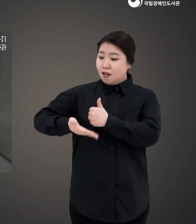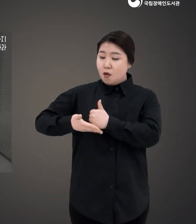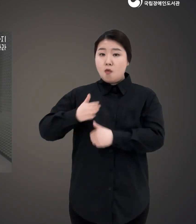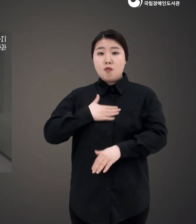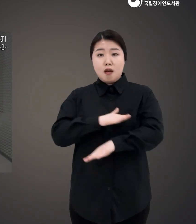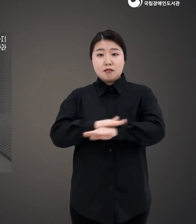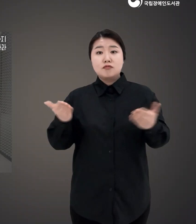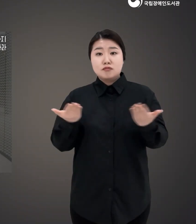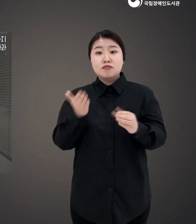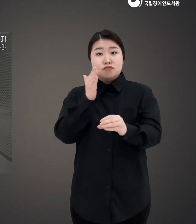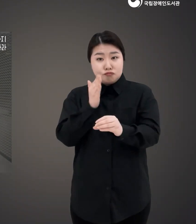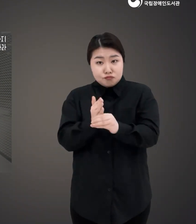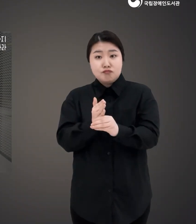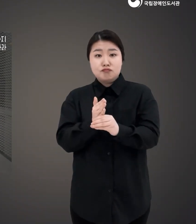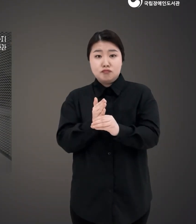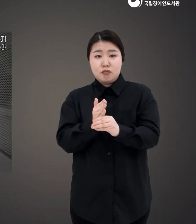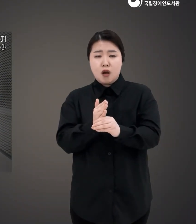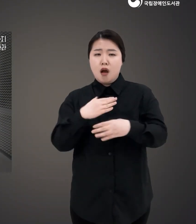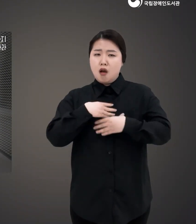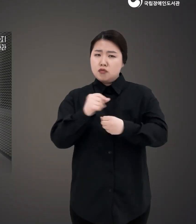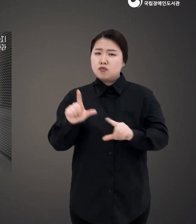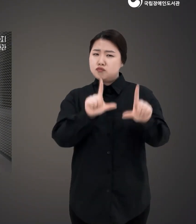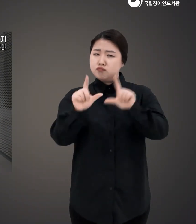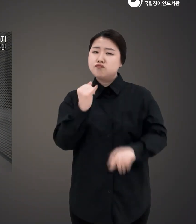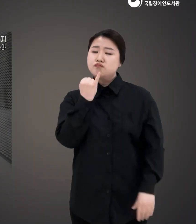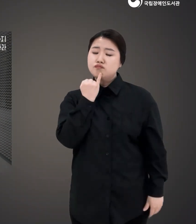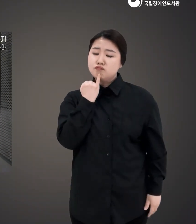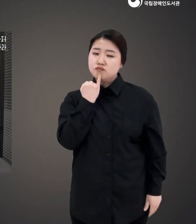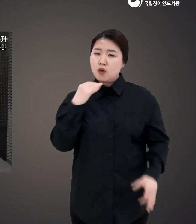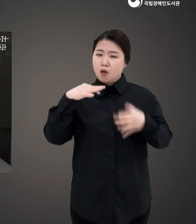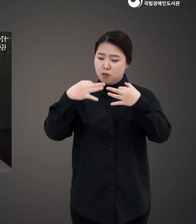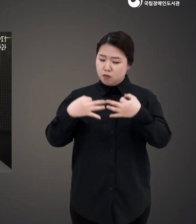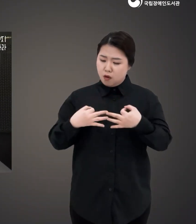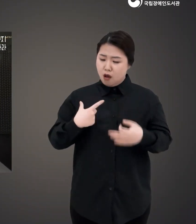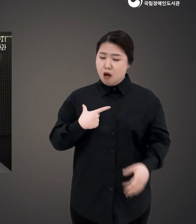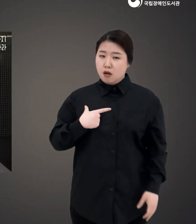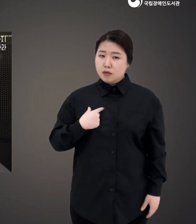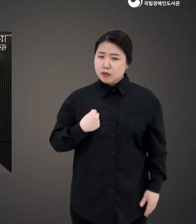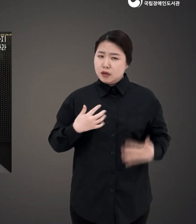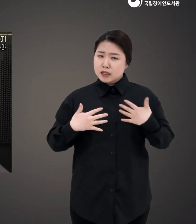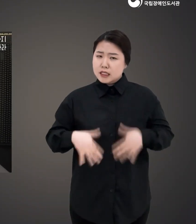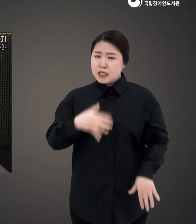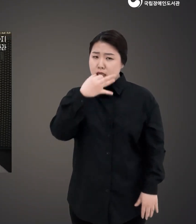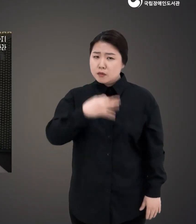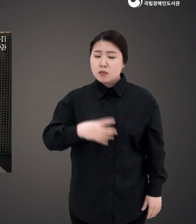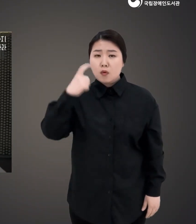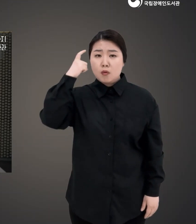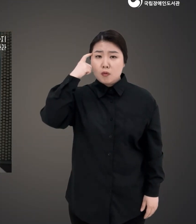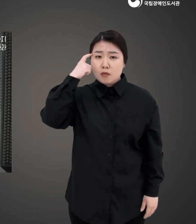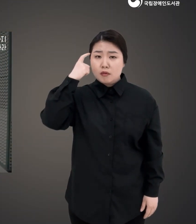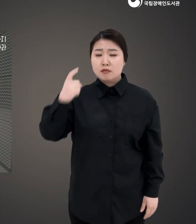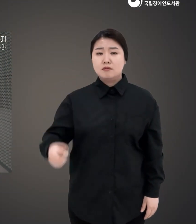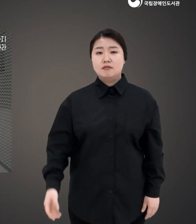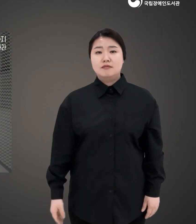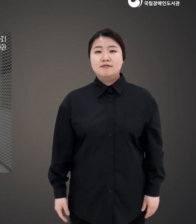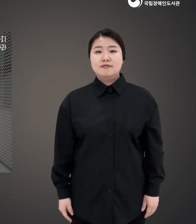누구에게나 인정받는 커리어를 쌓아가고 안정적인 삶을 꾸려가는데도 왜 점점 지치고